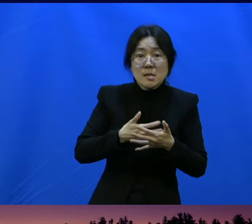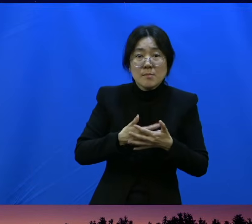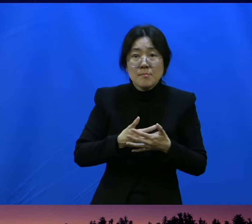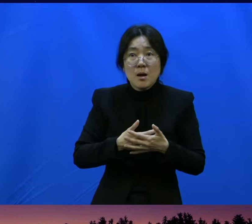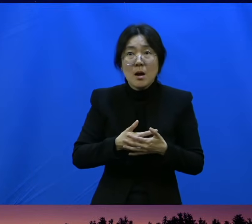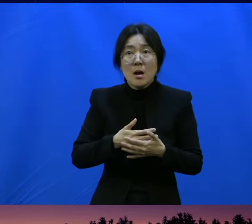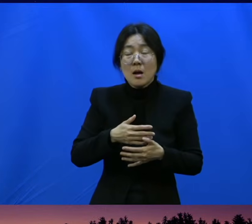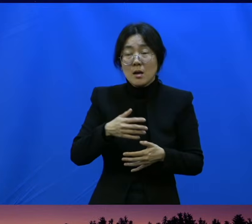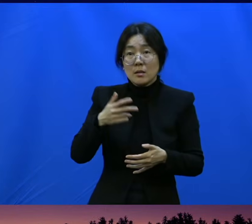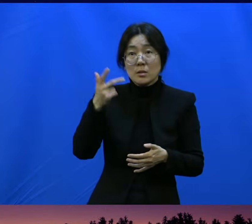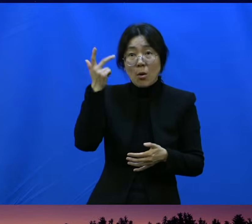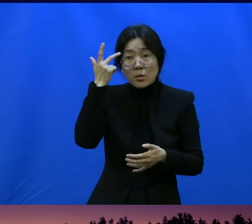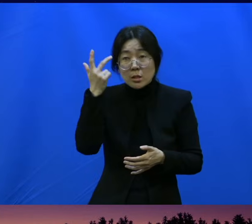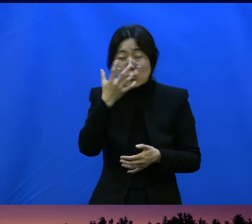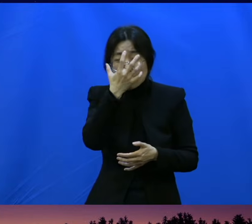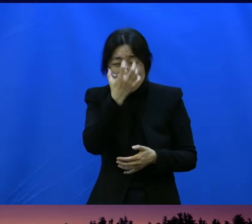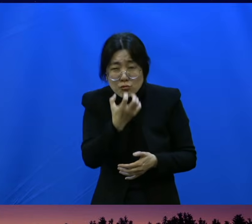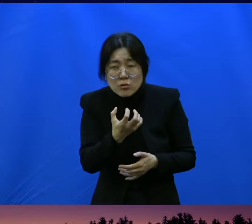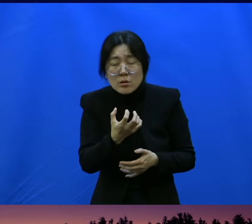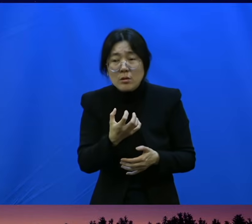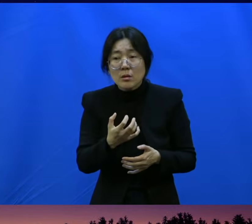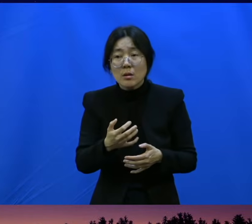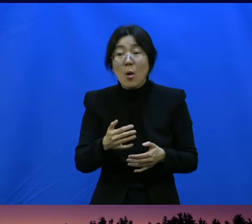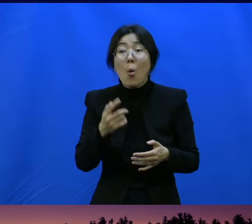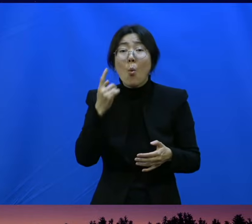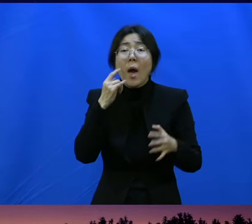환대를 해주지 않아요. 받아주는 곳이 없어요.